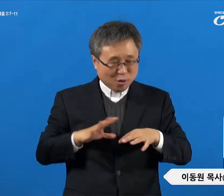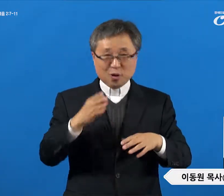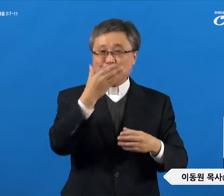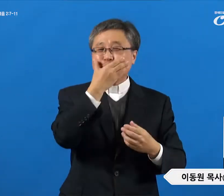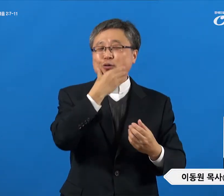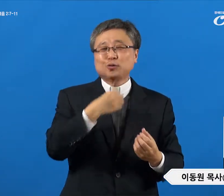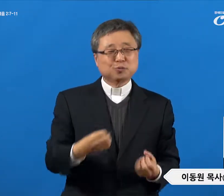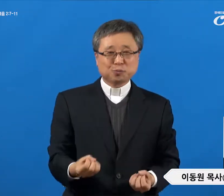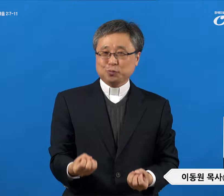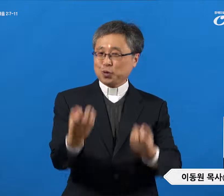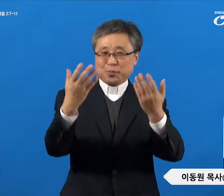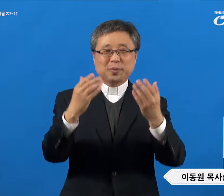축복입니다.